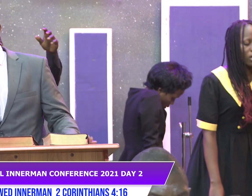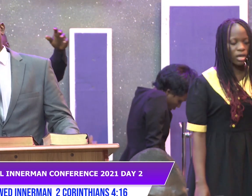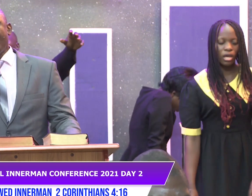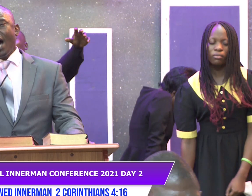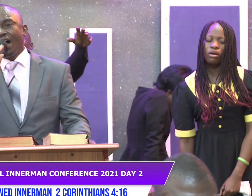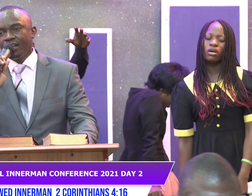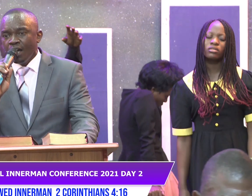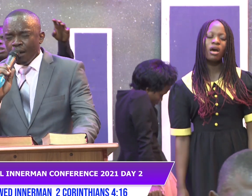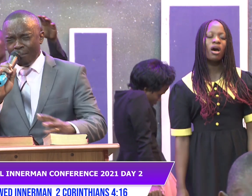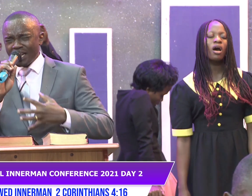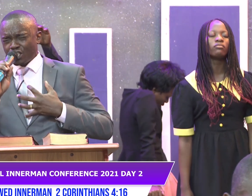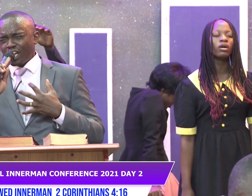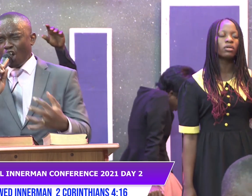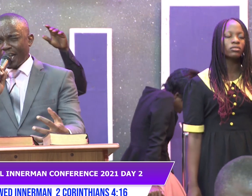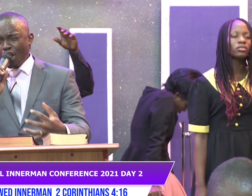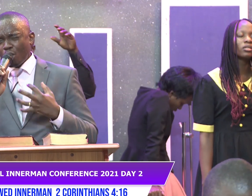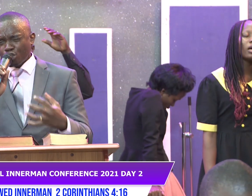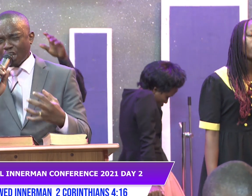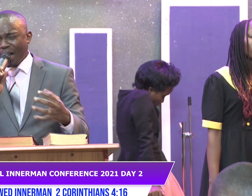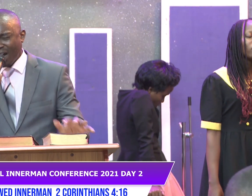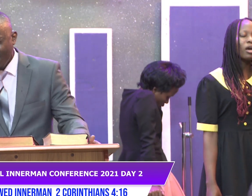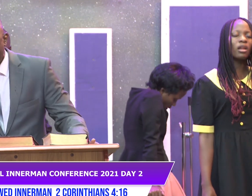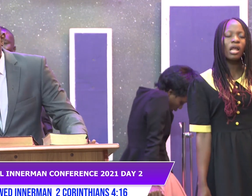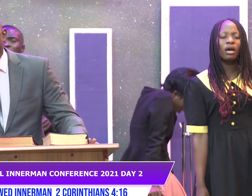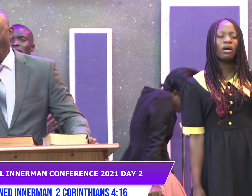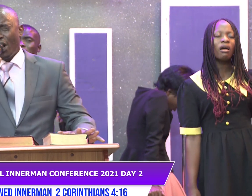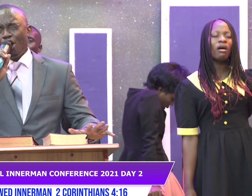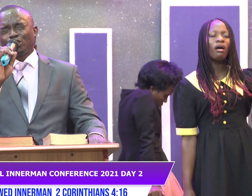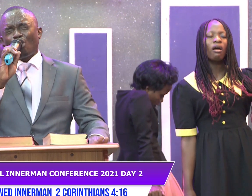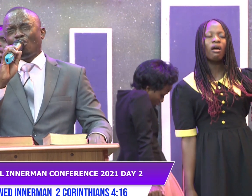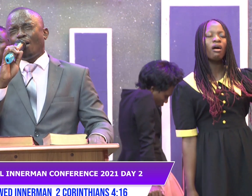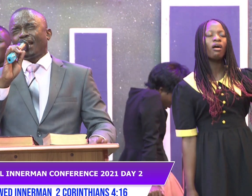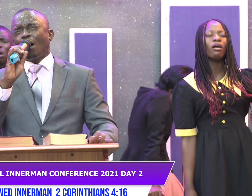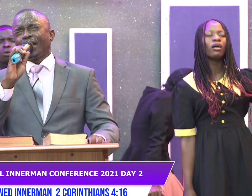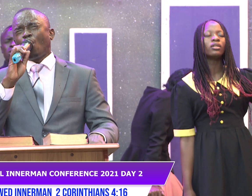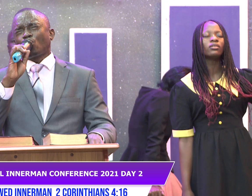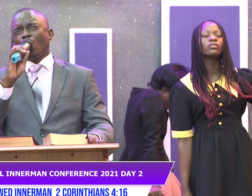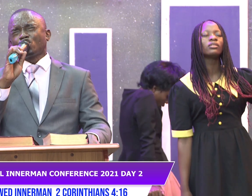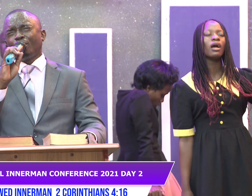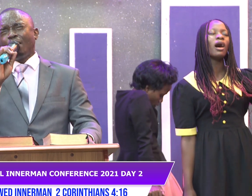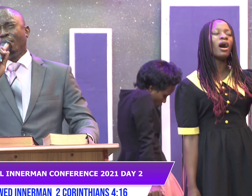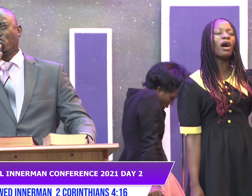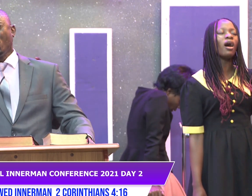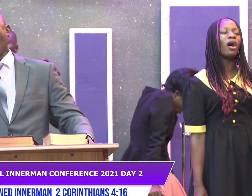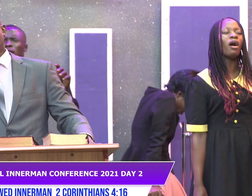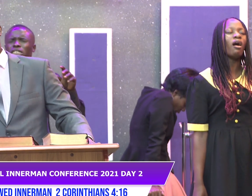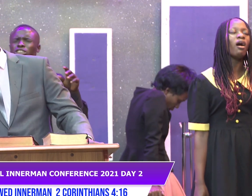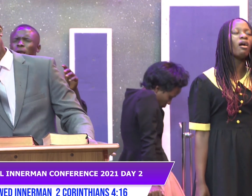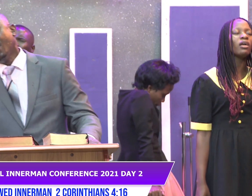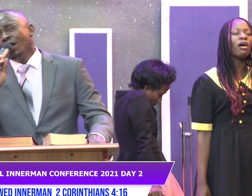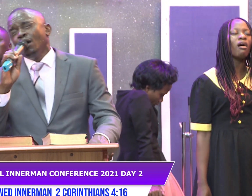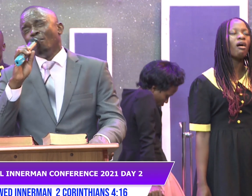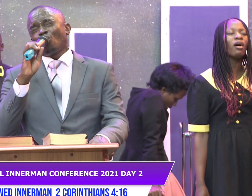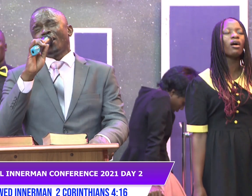mbadde kisasaba mbadde sseyongerayo mu kusaba naye omwoyo omutukuvu wobeera wabeerawo okubozza obulamu mu nsi